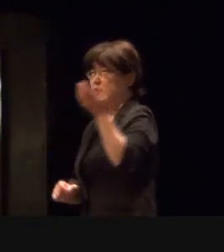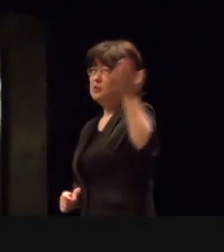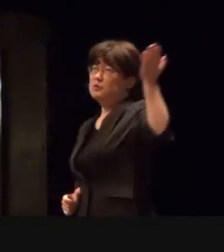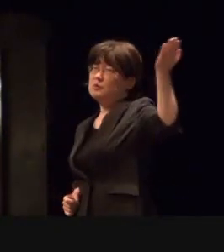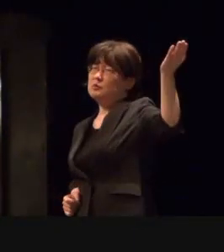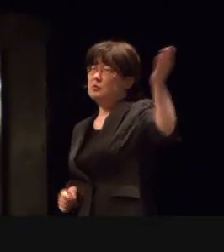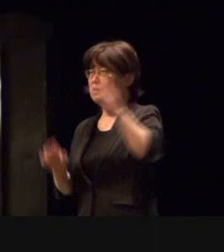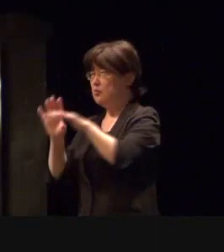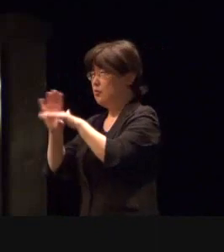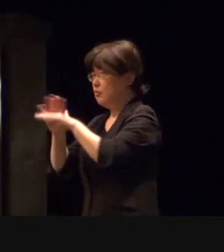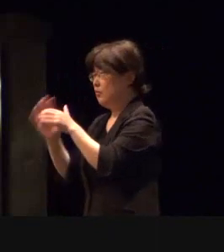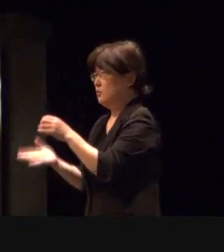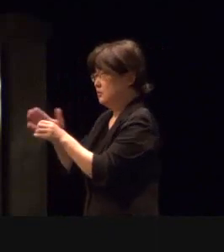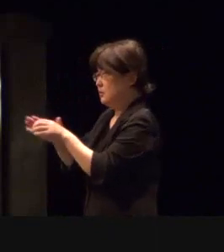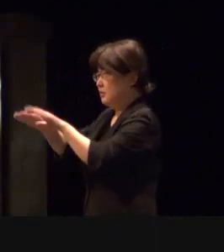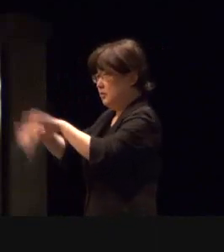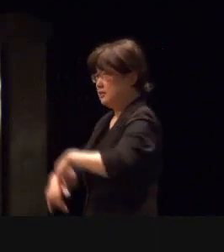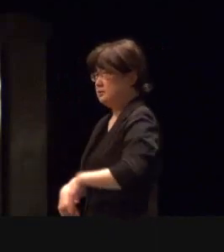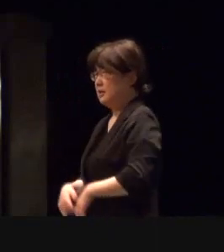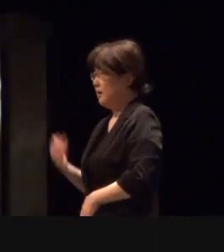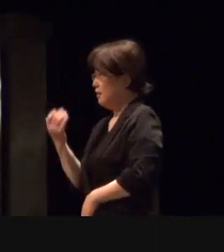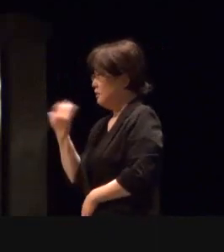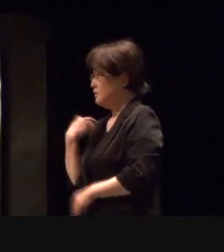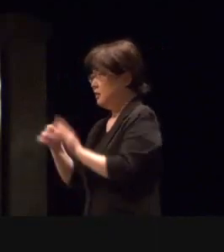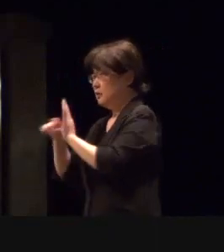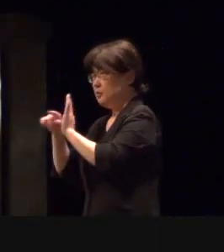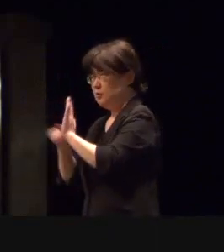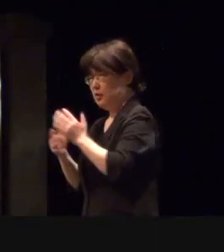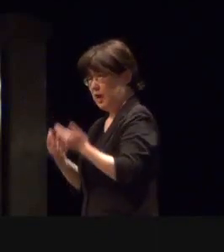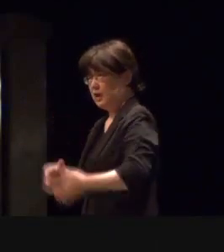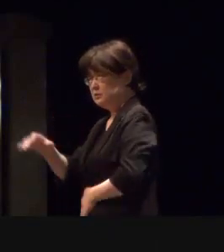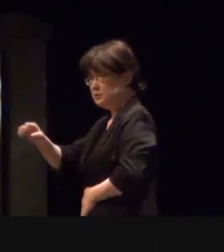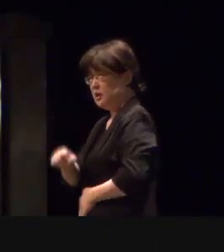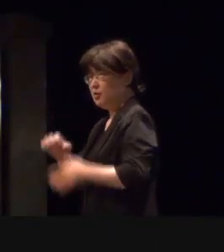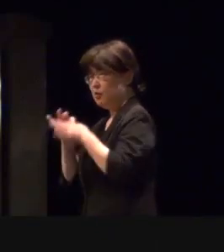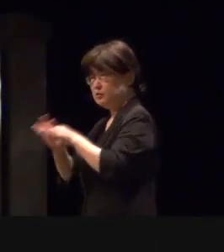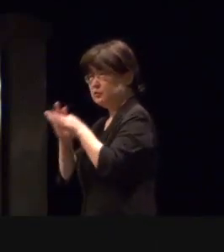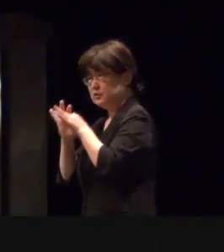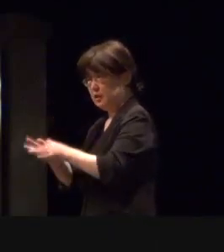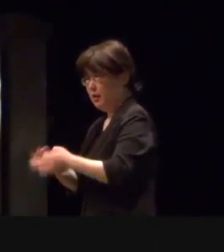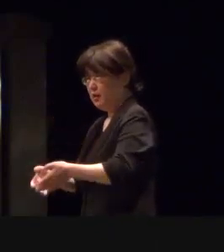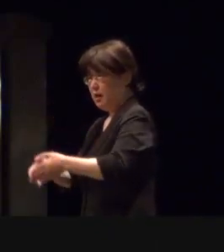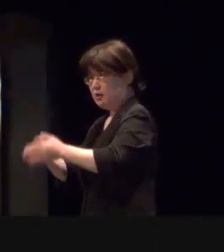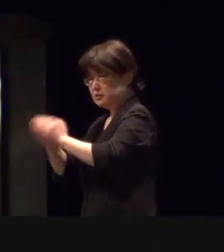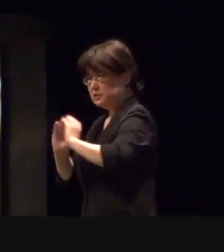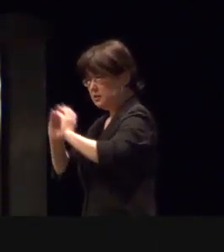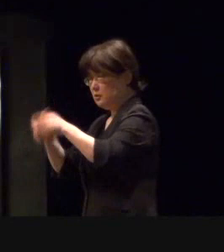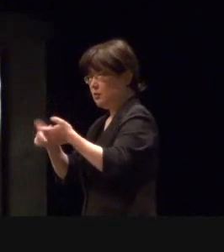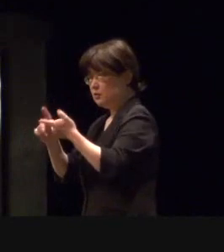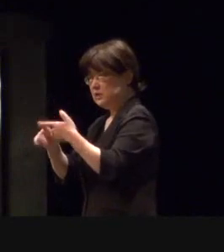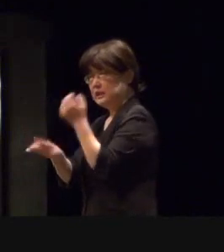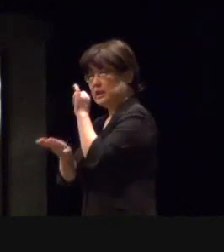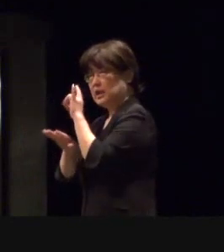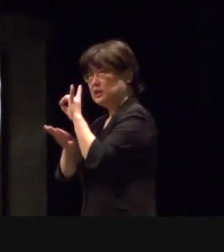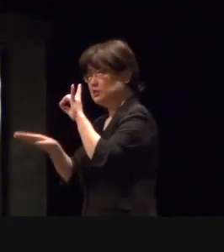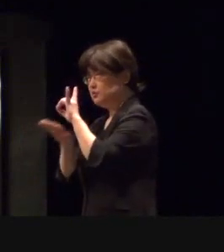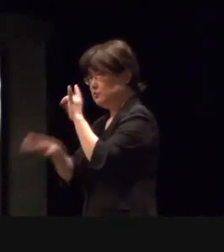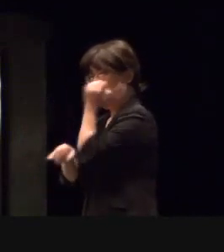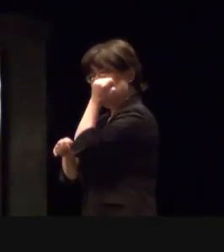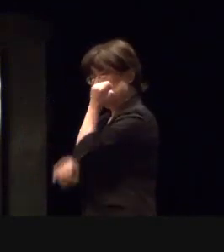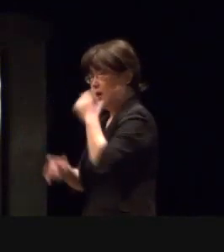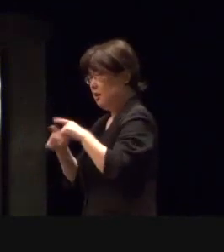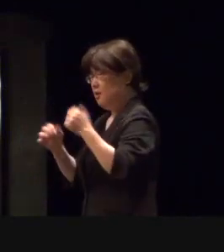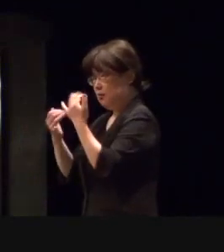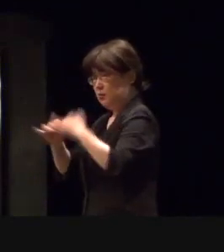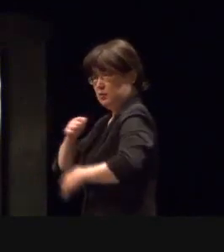言を付け加えました。全国の安全の確保については確立された国際的な基準を踏まえ国民